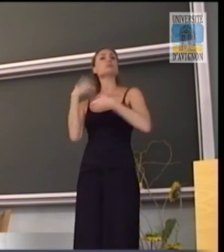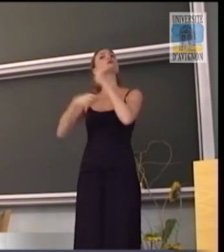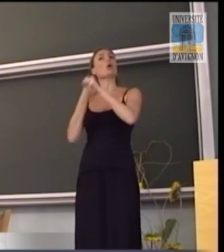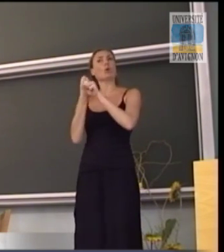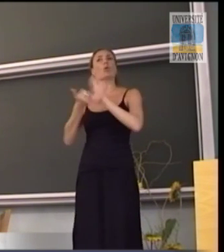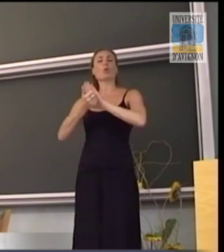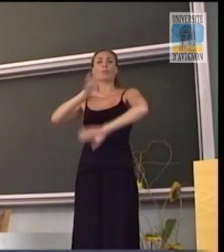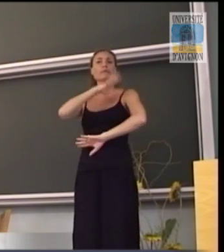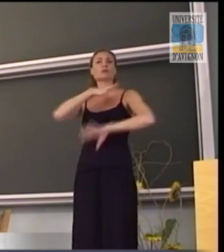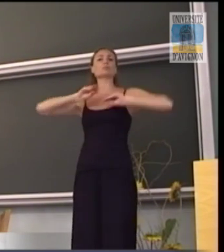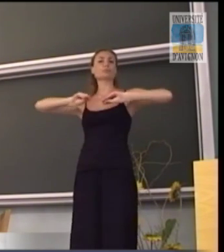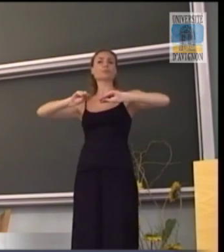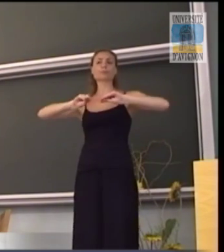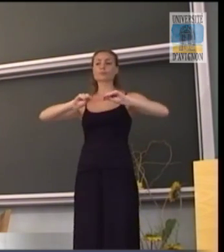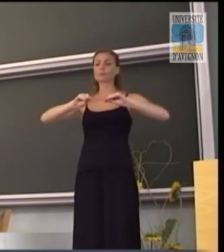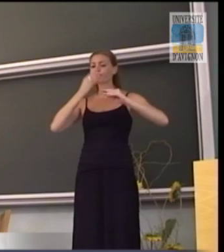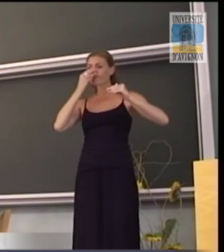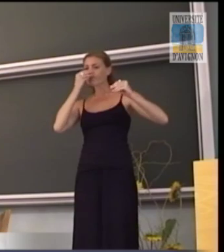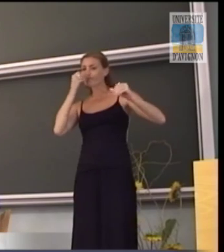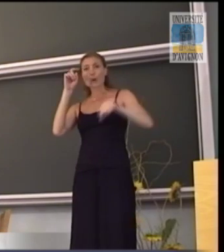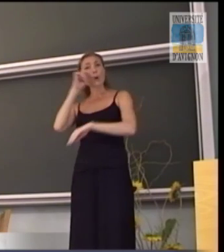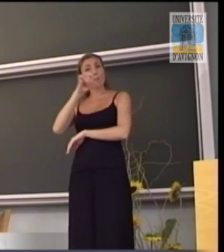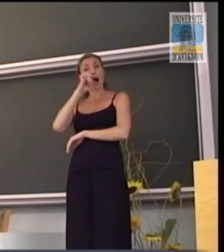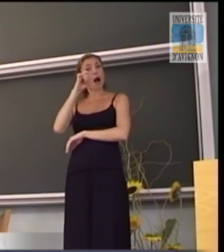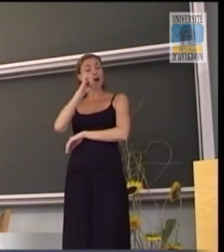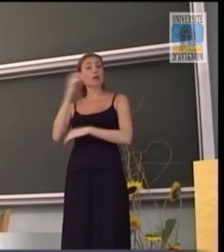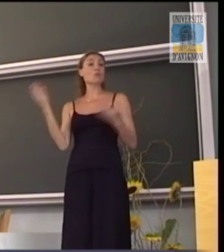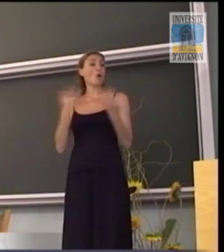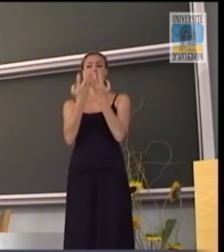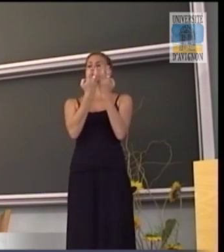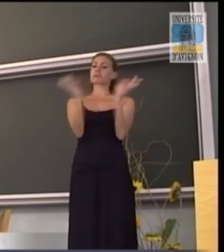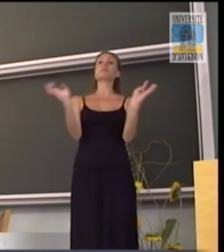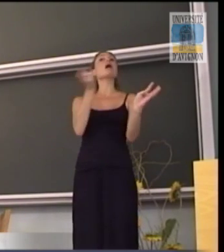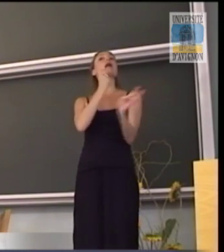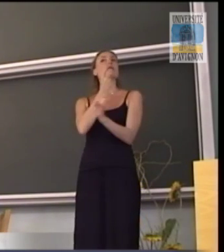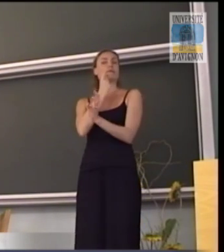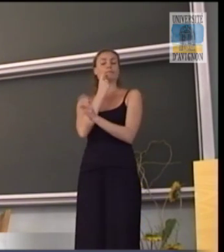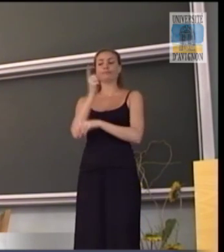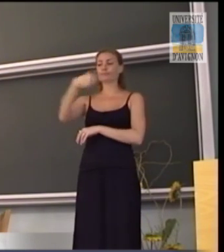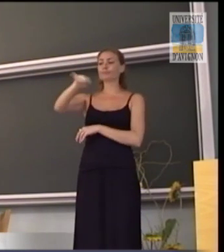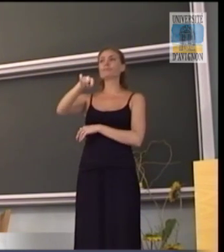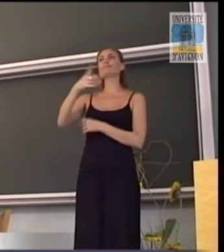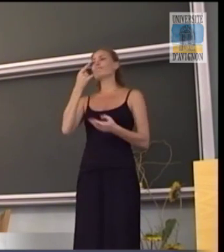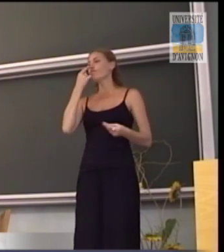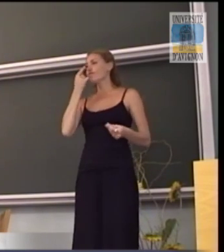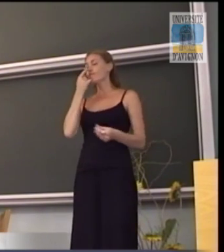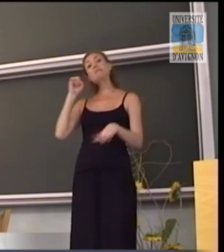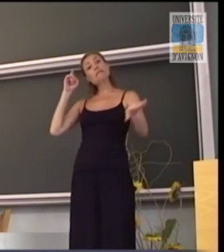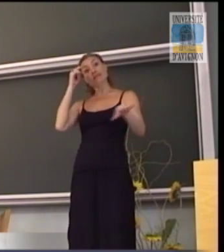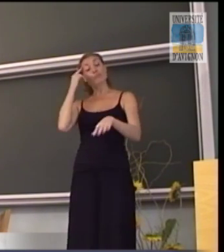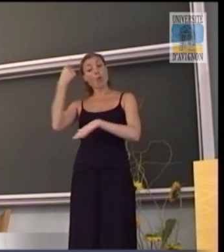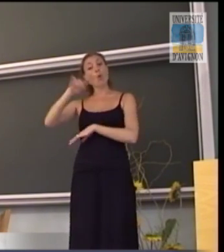un grand déficit et une impuissance croissante à être différent,